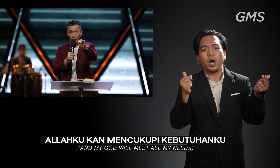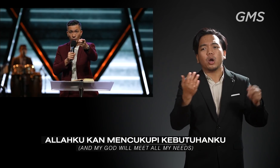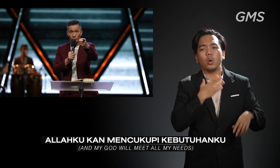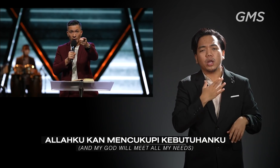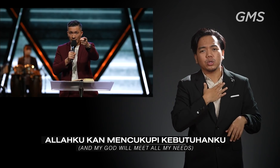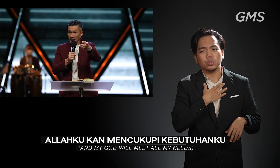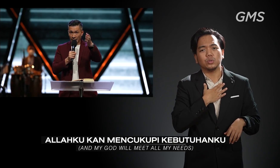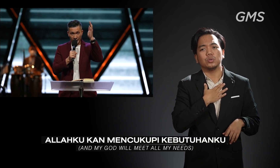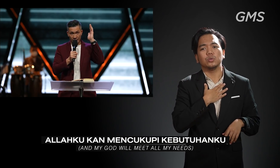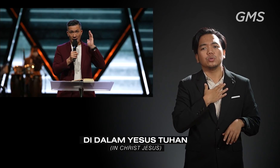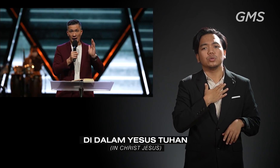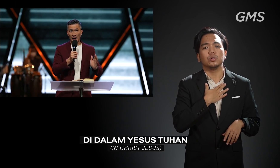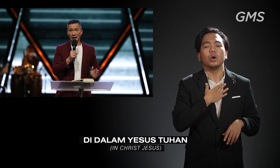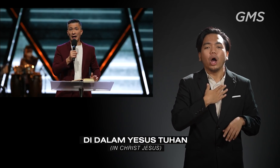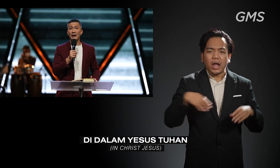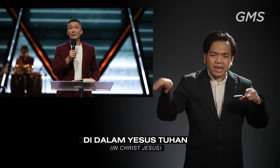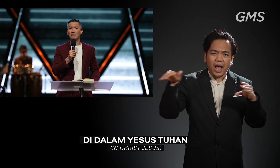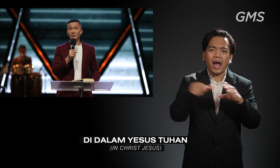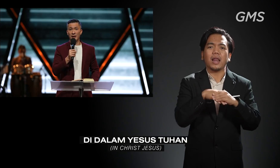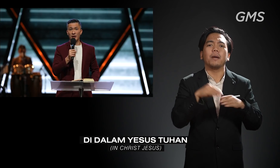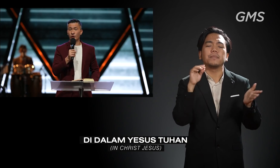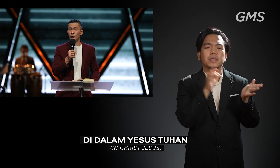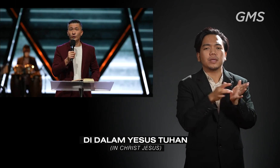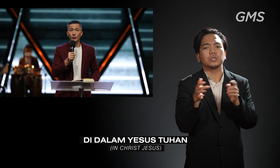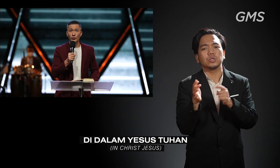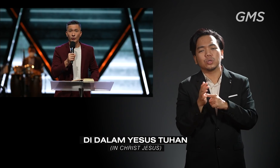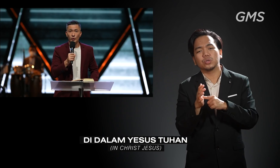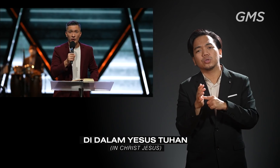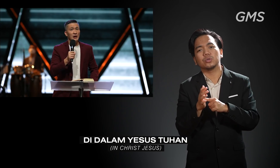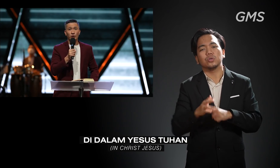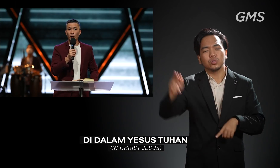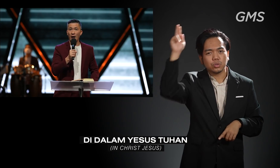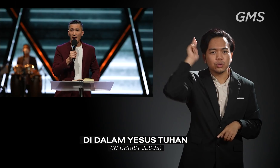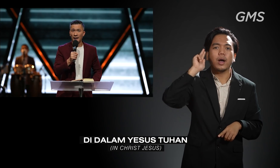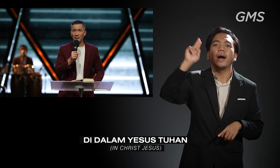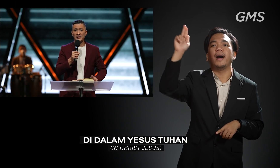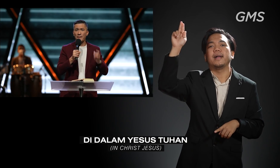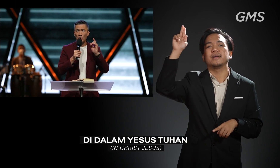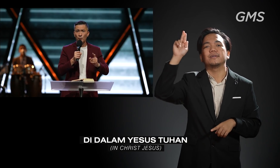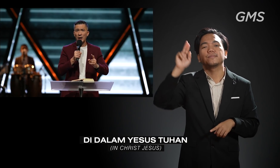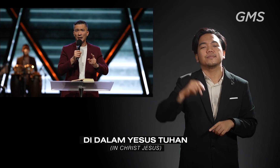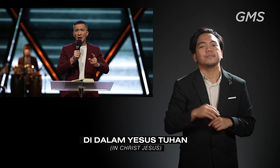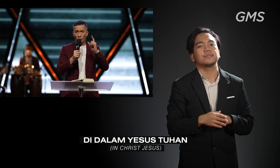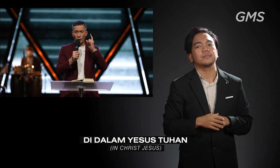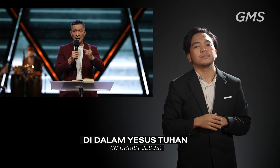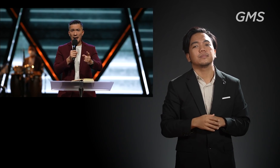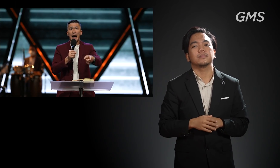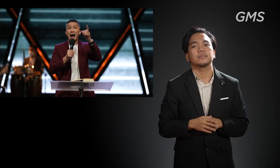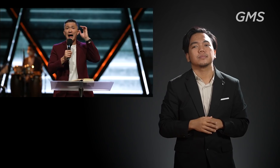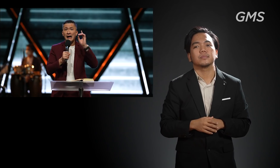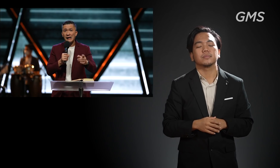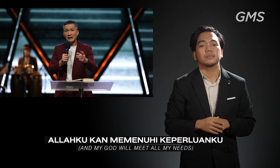kebutuhanmu di dalam Yesus Tuhan. Biar saya bernubuat untuk